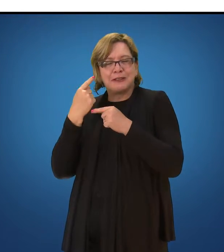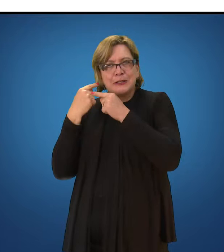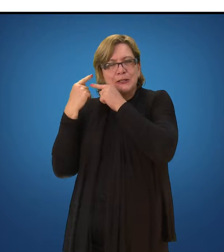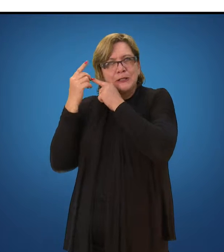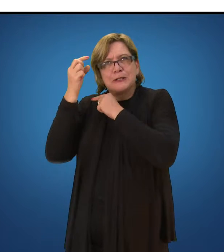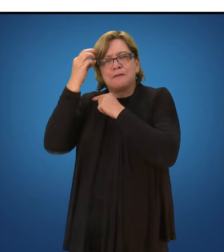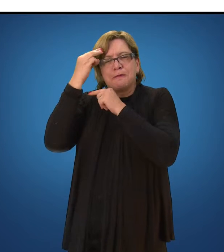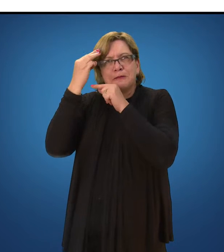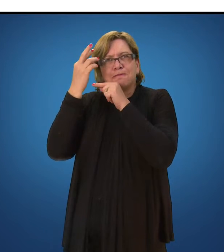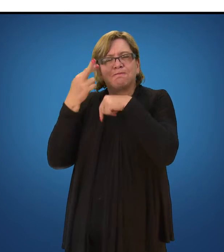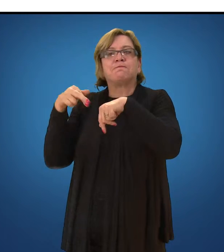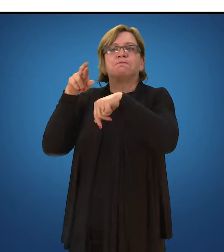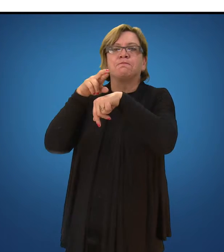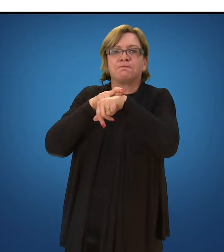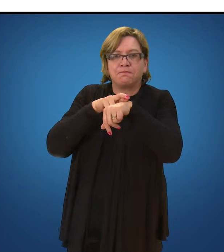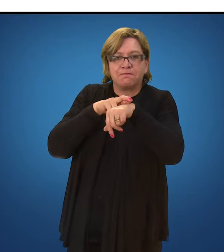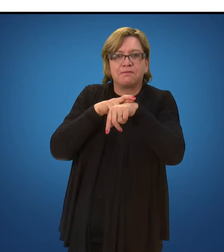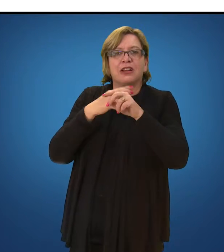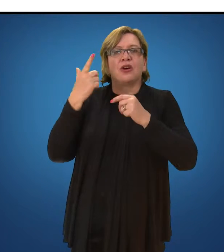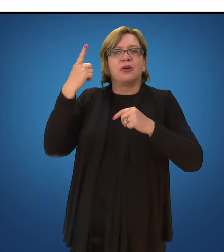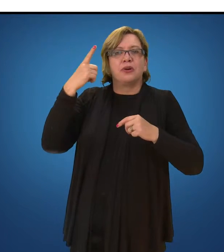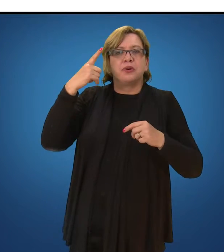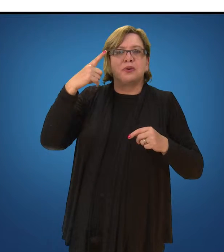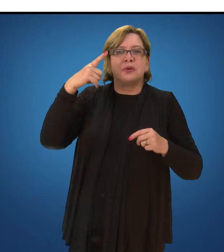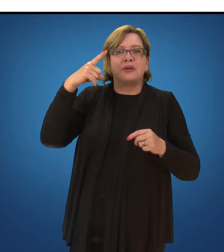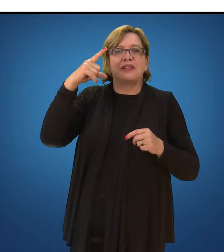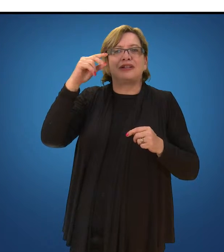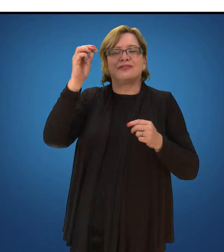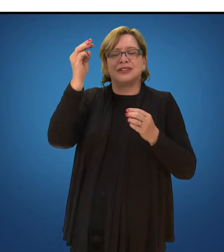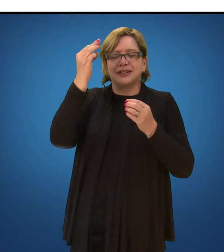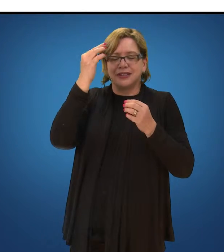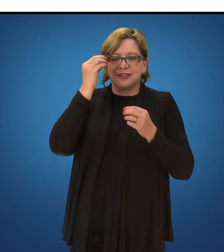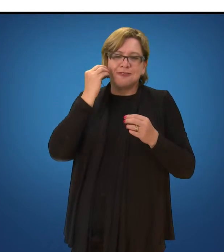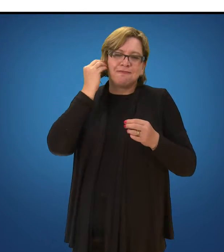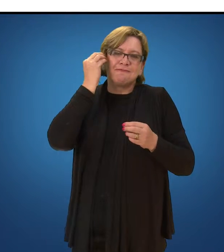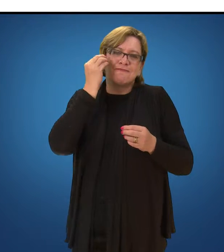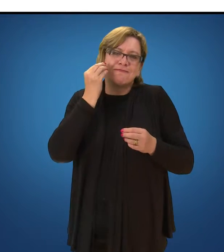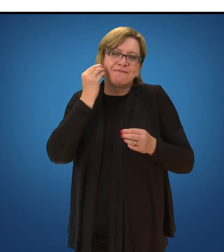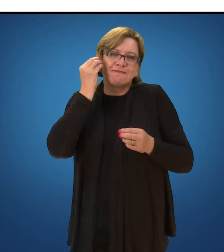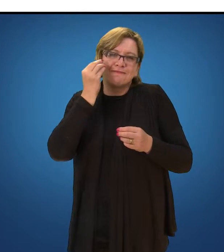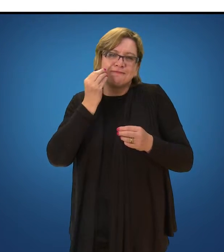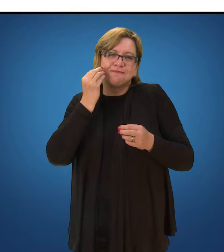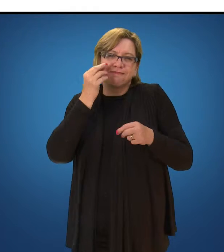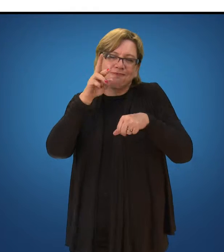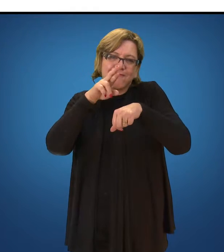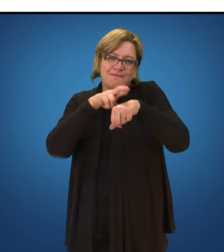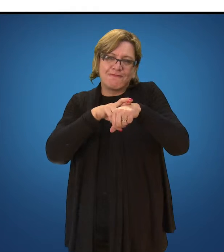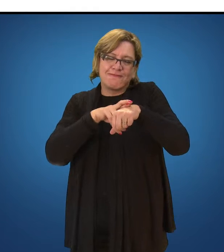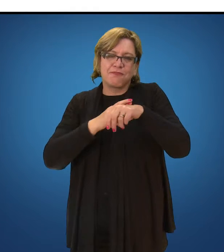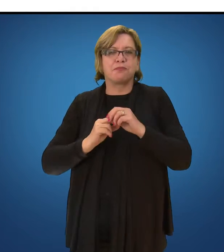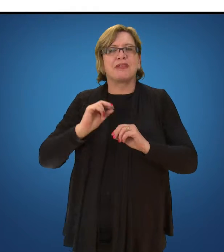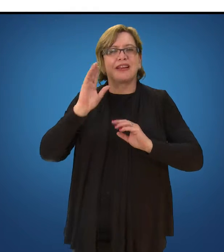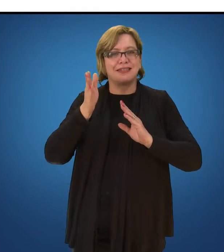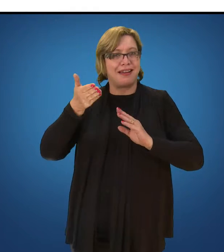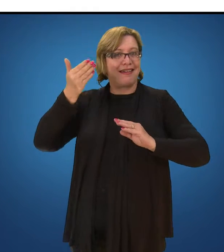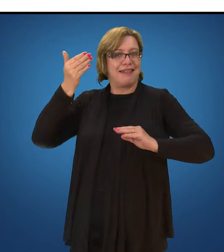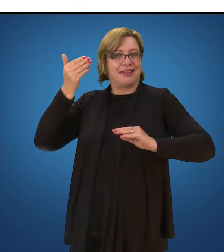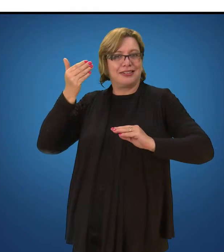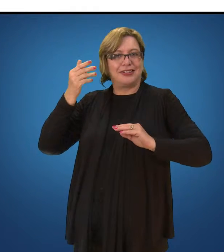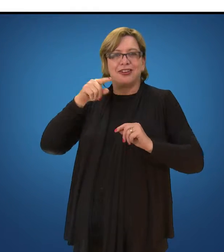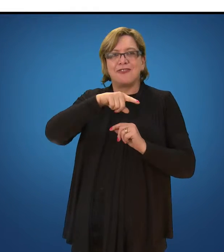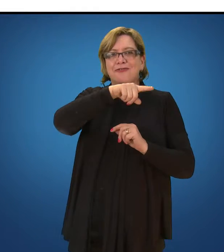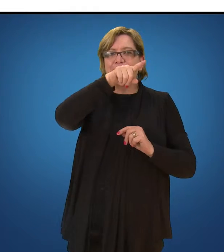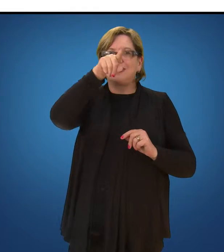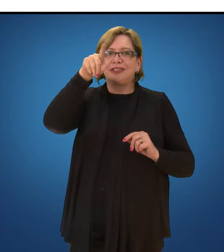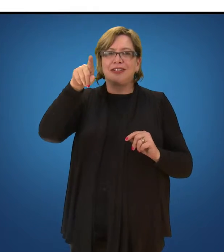recuperar, de trazer de volta a nós experiências que nós já tivemos. Vocês, quando tentaram